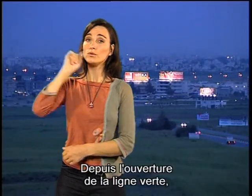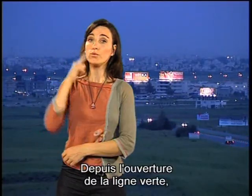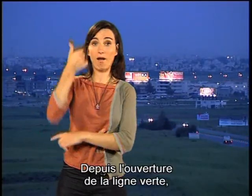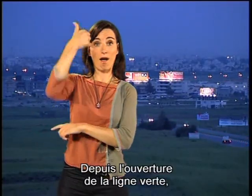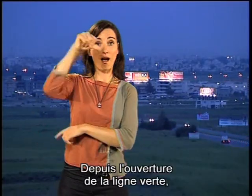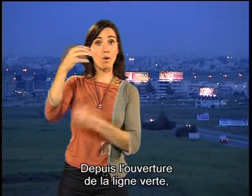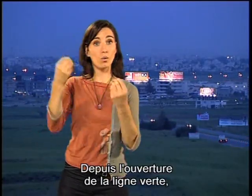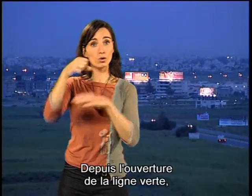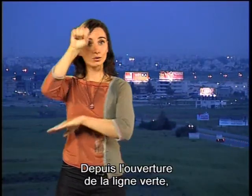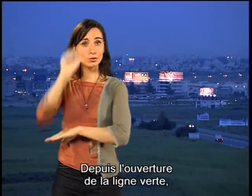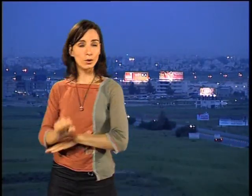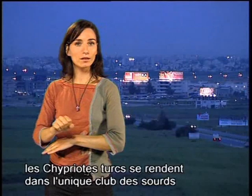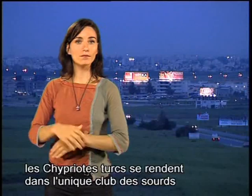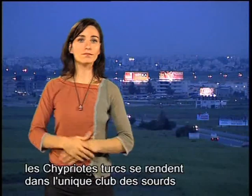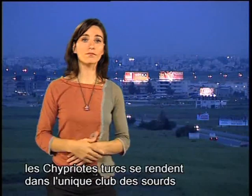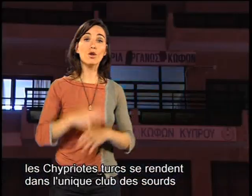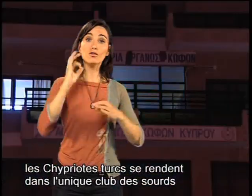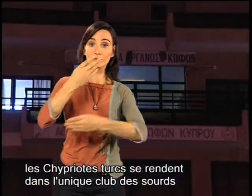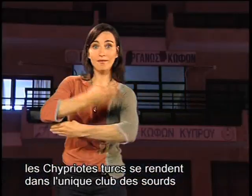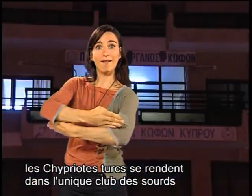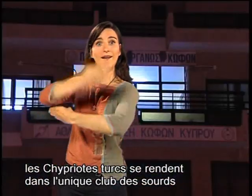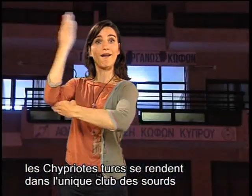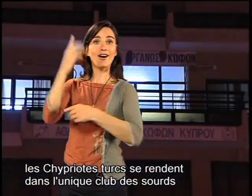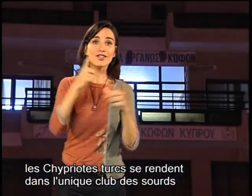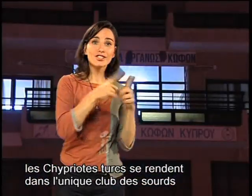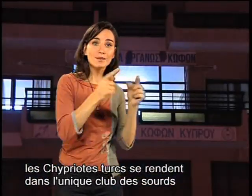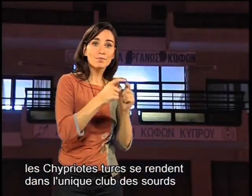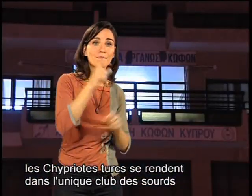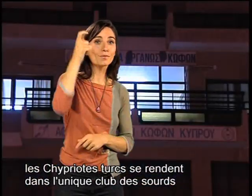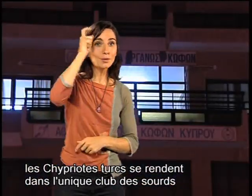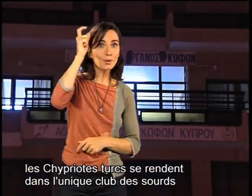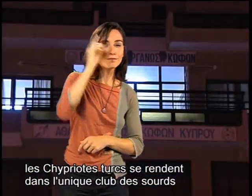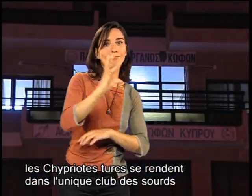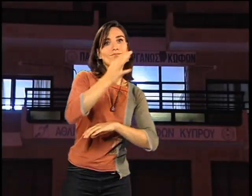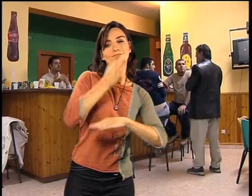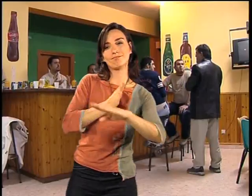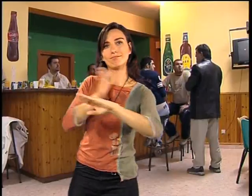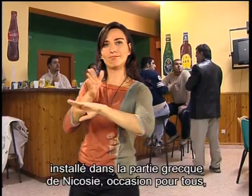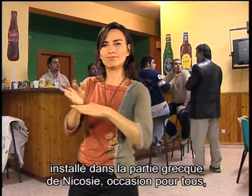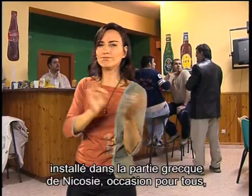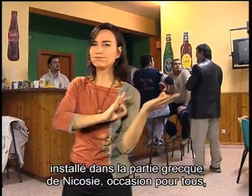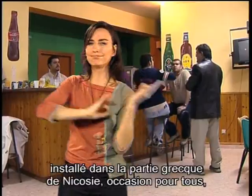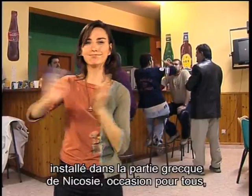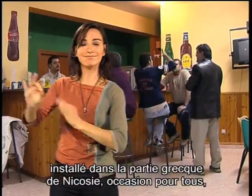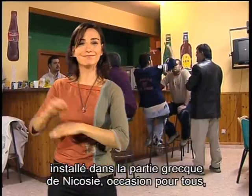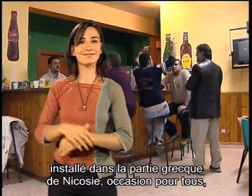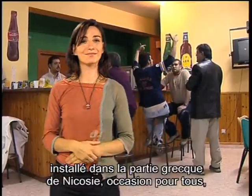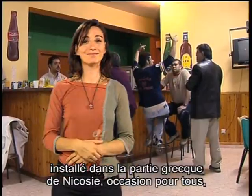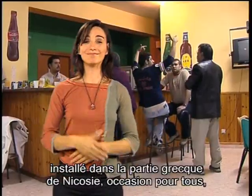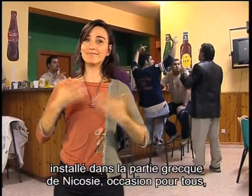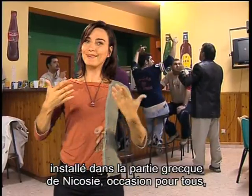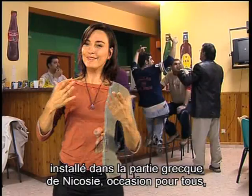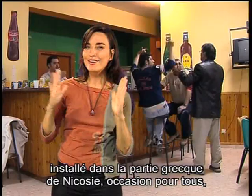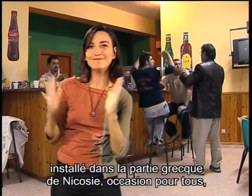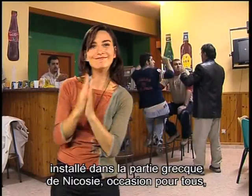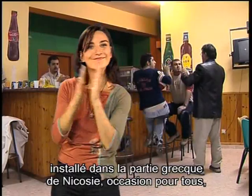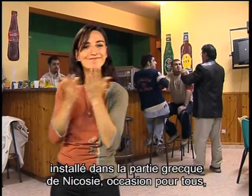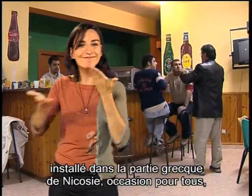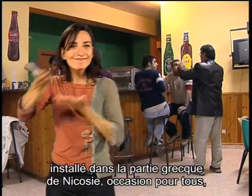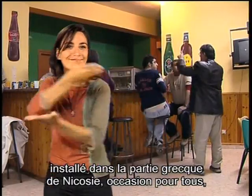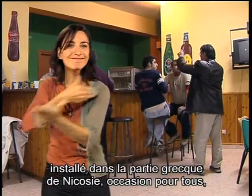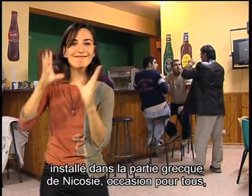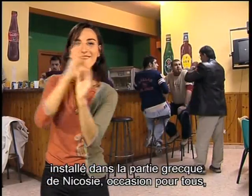Depuis l'ouverture de la ligne verte, les chypriotes turcs se rendent chaque semaine dans l'unique club des sourds installé dans la partie grecque de Nicosie.